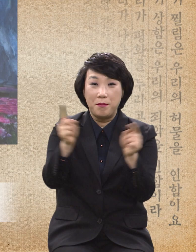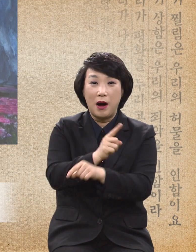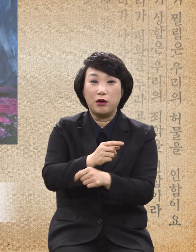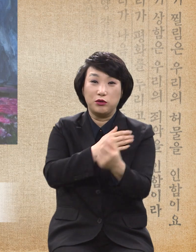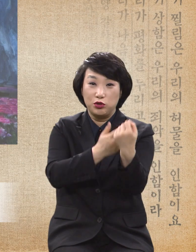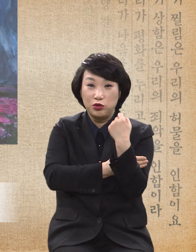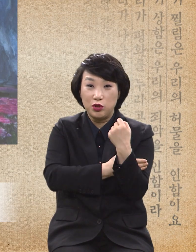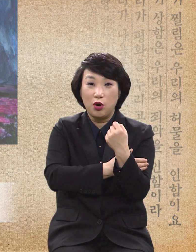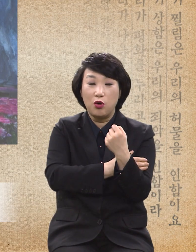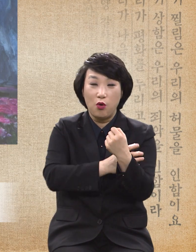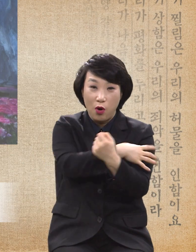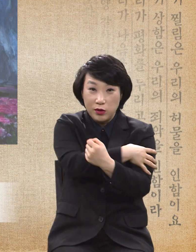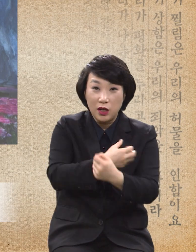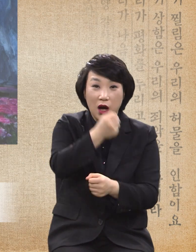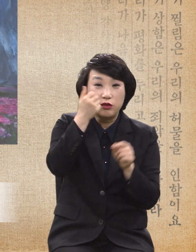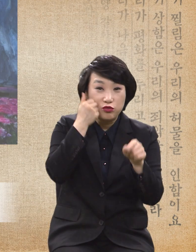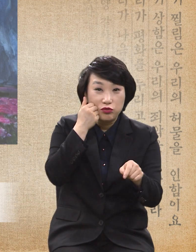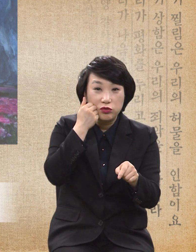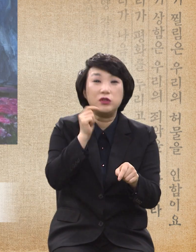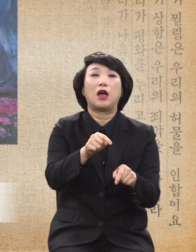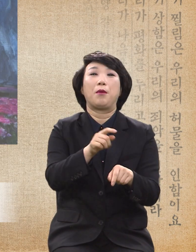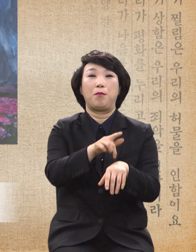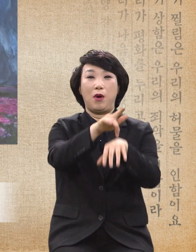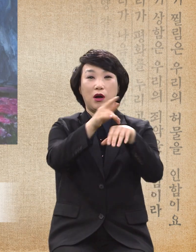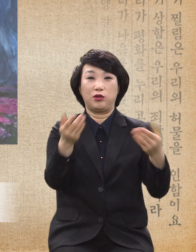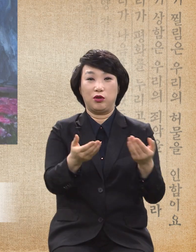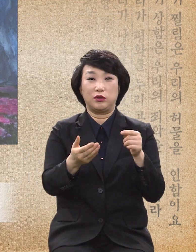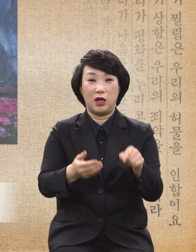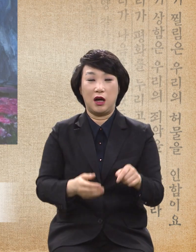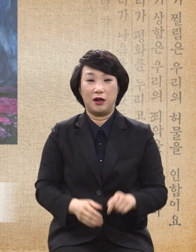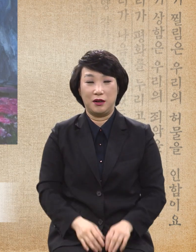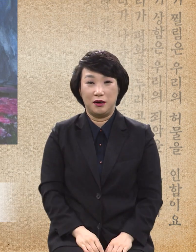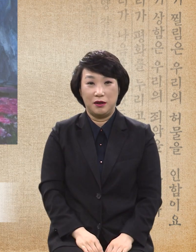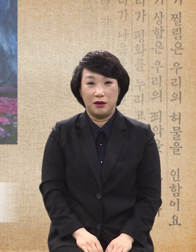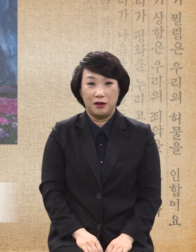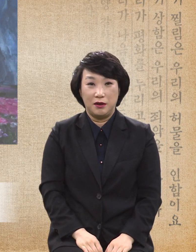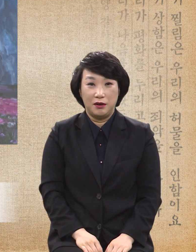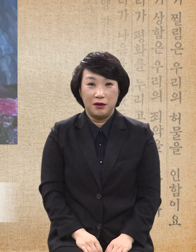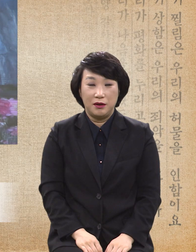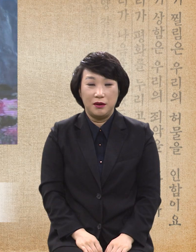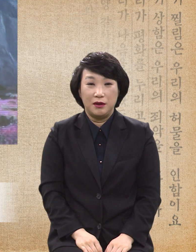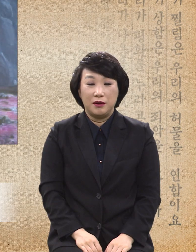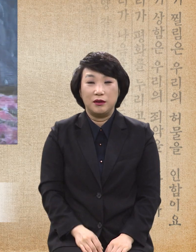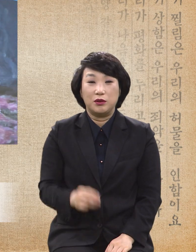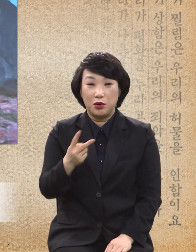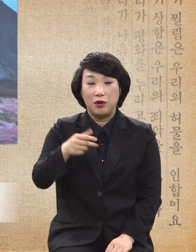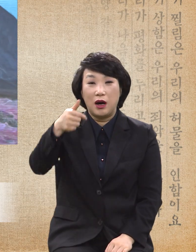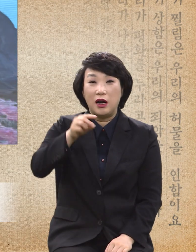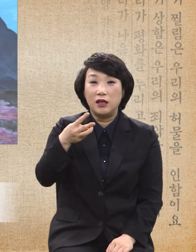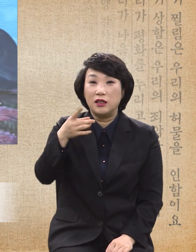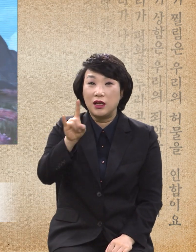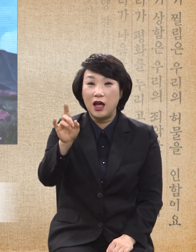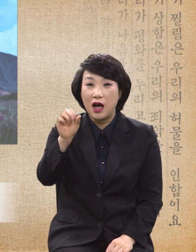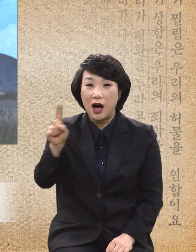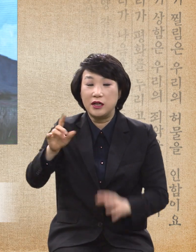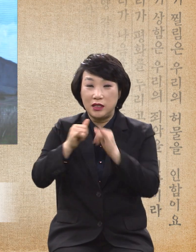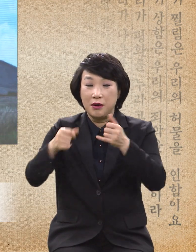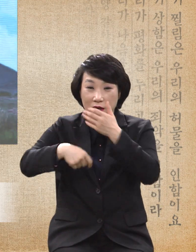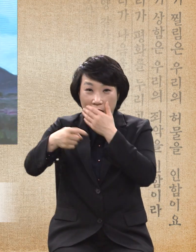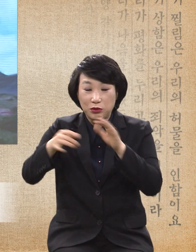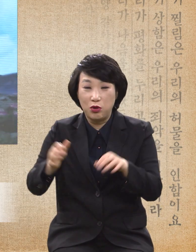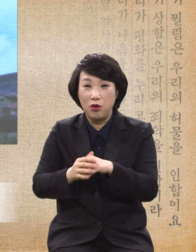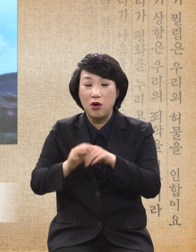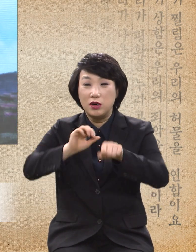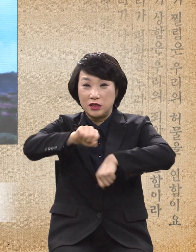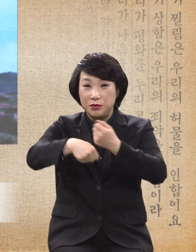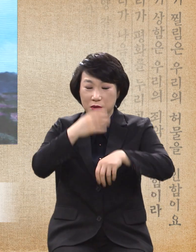있는 능력과 권세를 가진 예민하고 말입니다. 예, 갈대아 사람 강도 만들어서 다